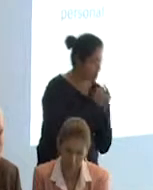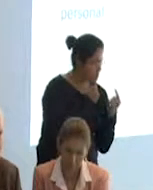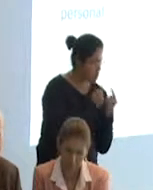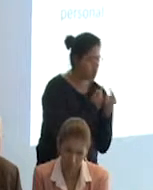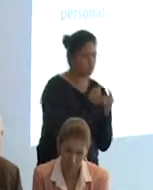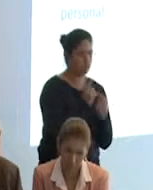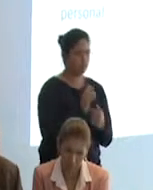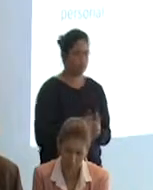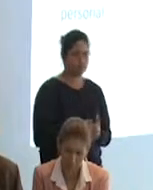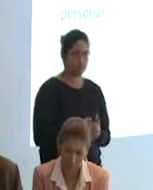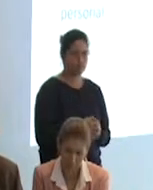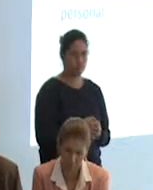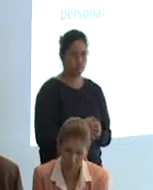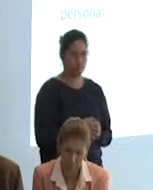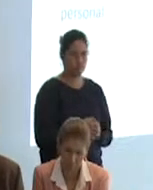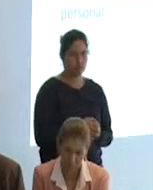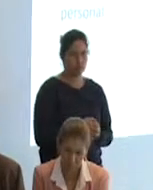diálogo,